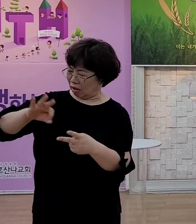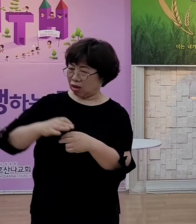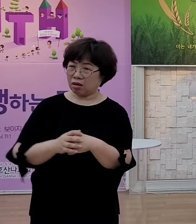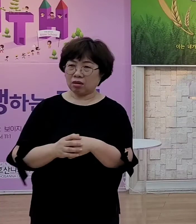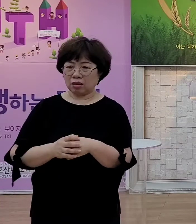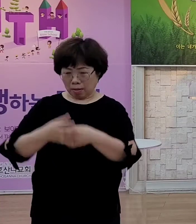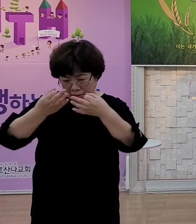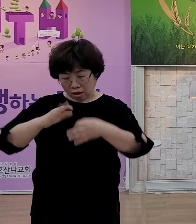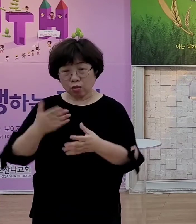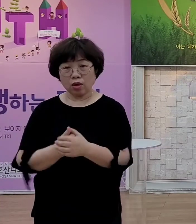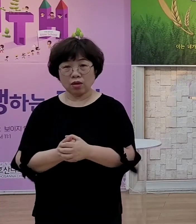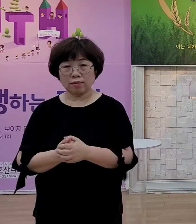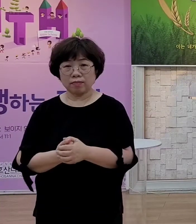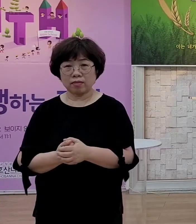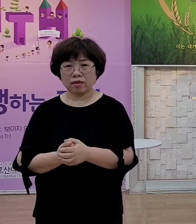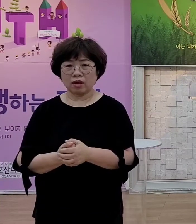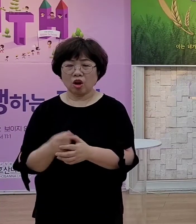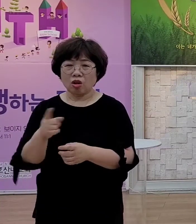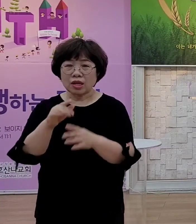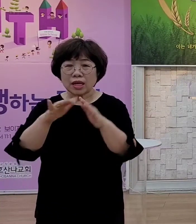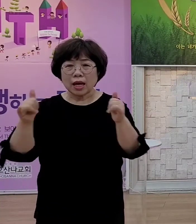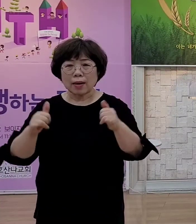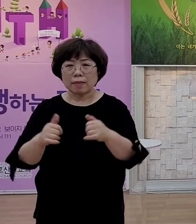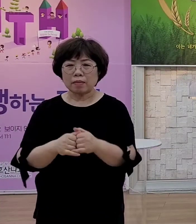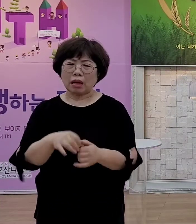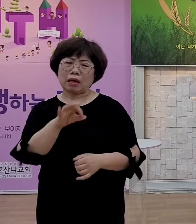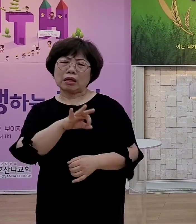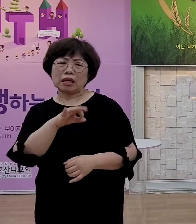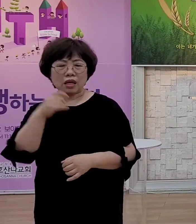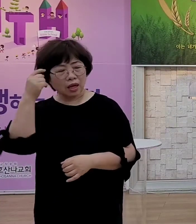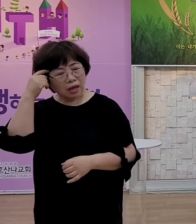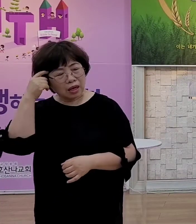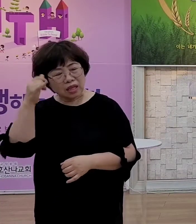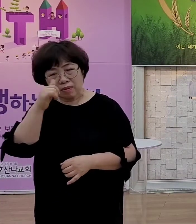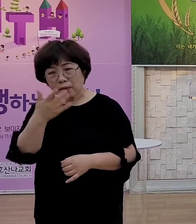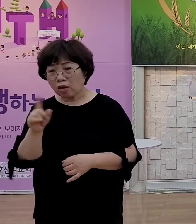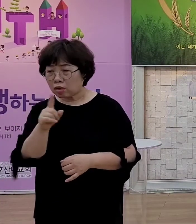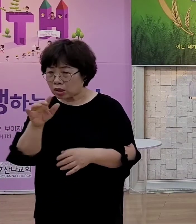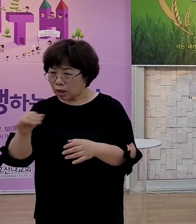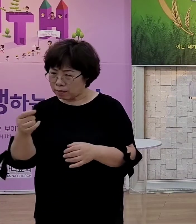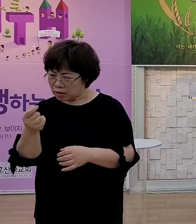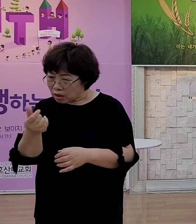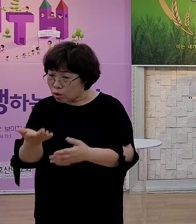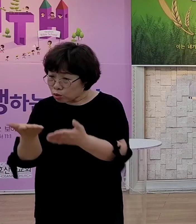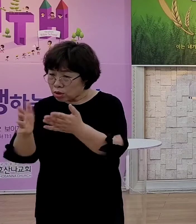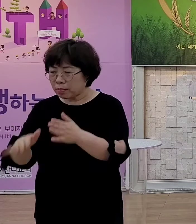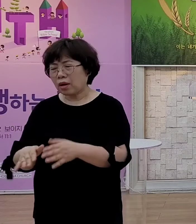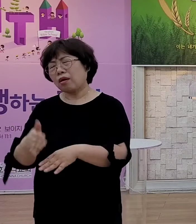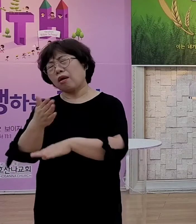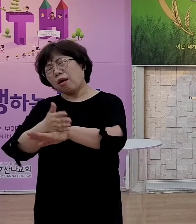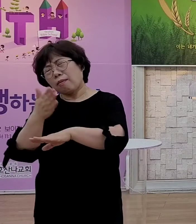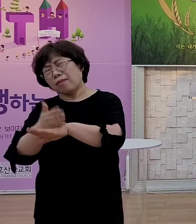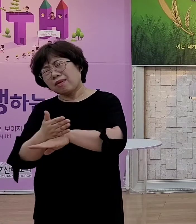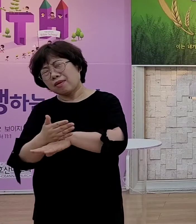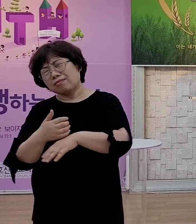아유, 이거 하나 드려갖고 뭐 되겠나 싶은데, 뭐 하나 드렸는데도, 아유, 감사합니다.